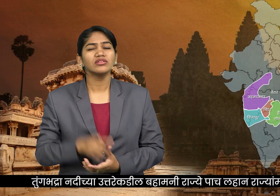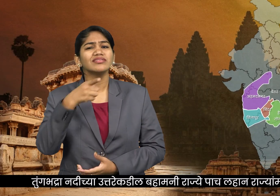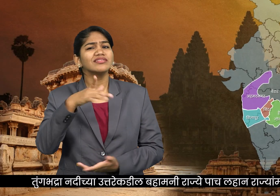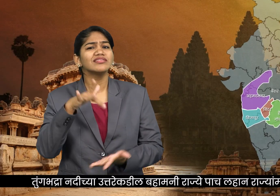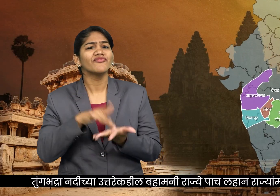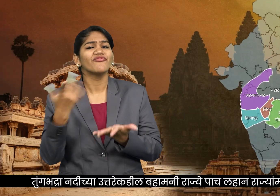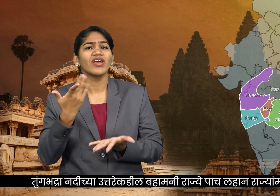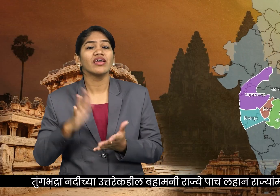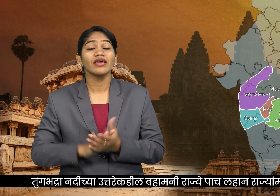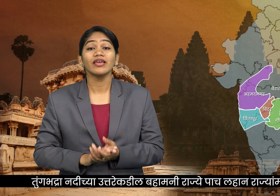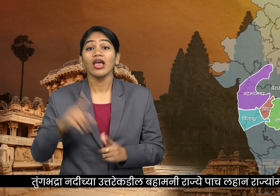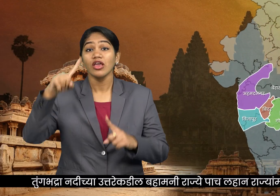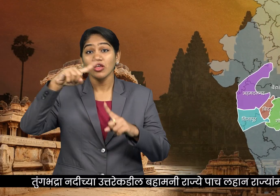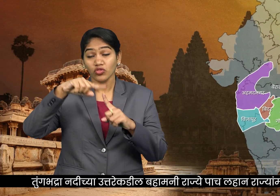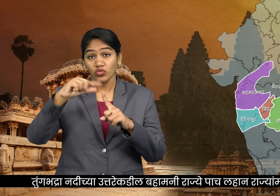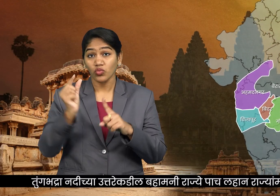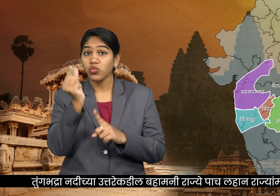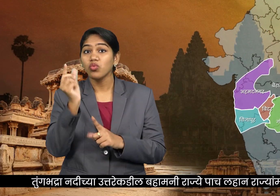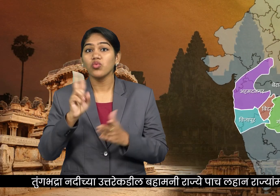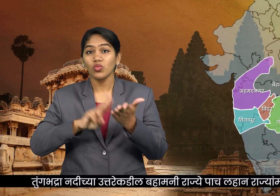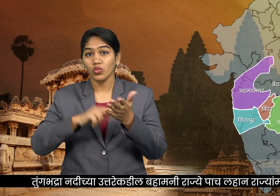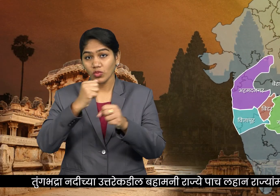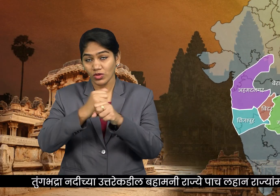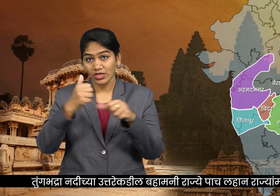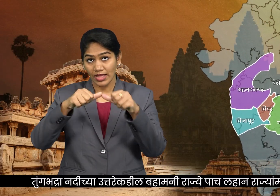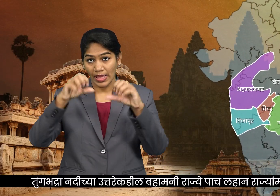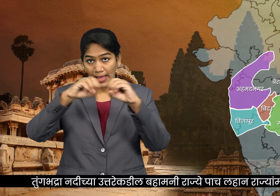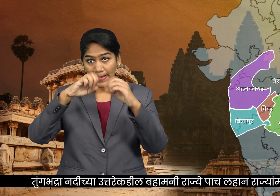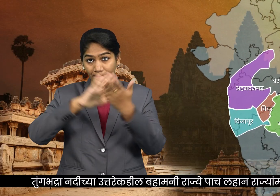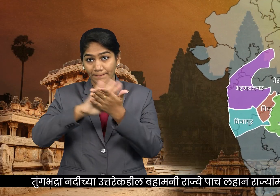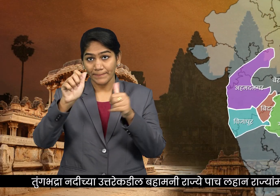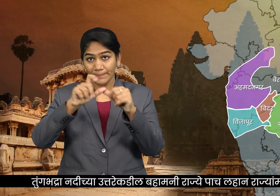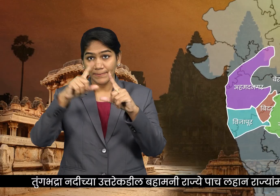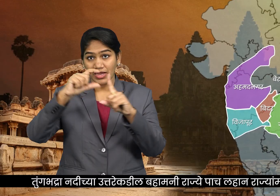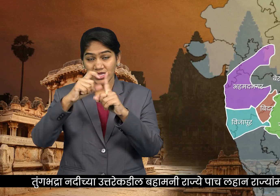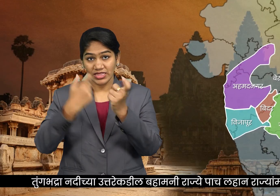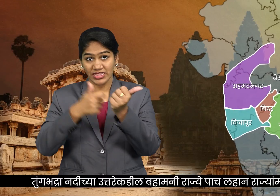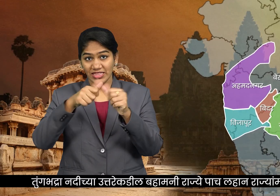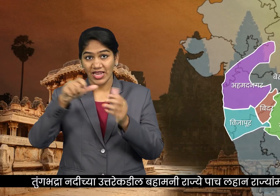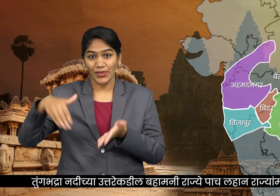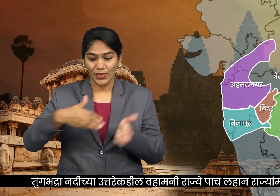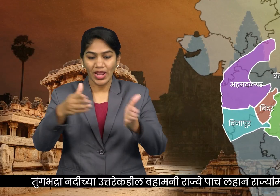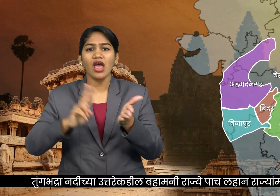राज्ये 5 लहान राज्यांमध्ये विभागली गेली.